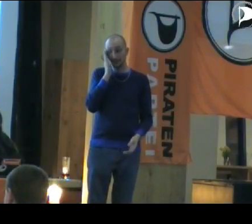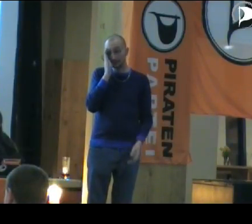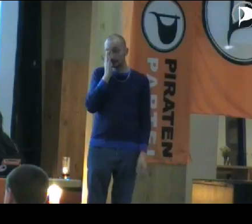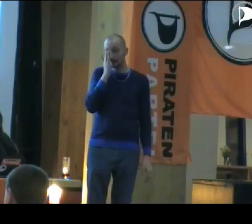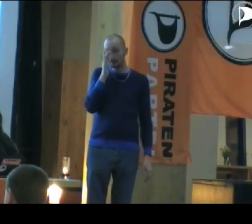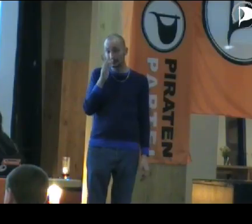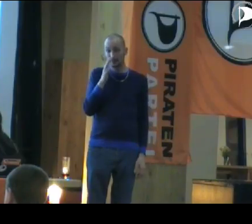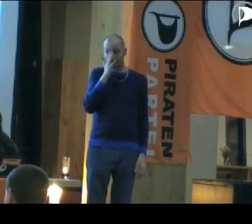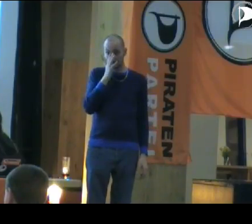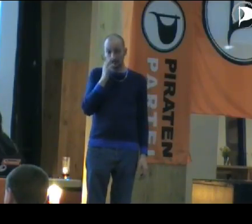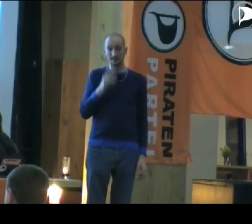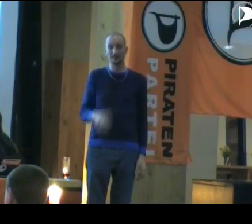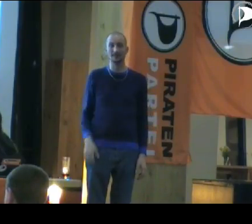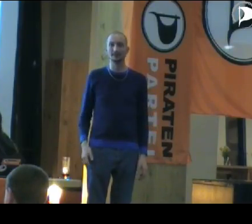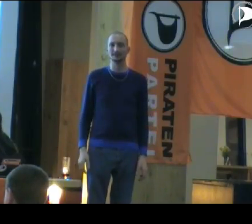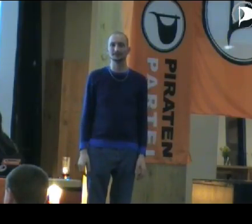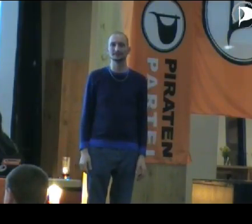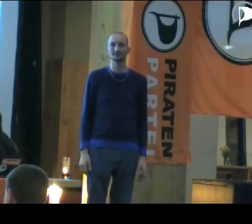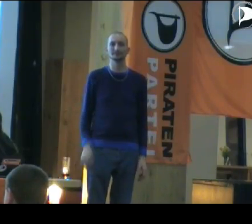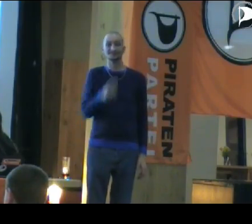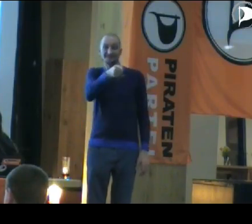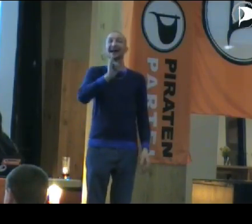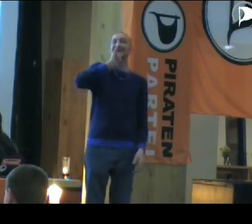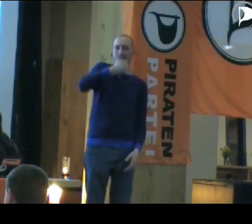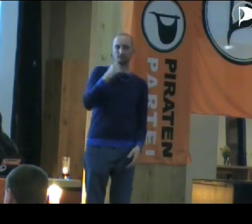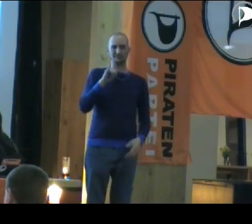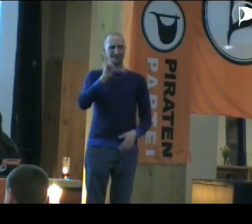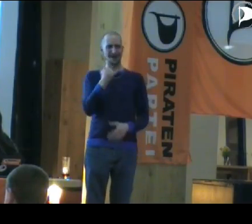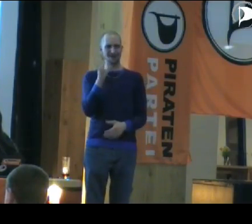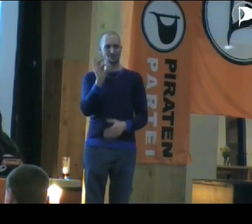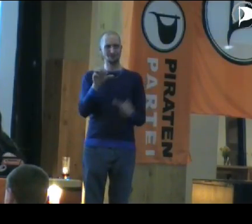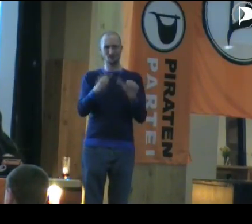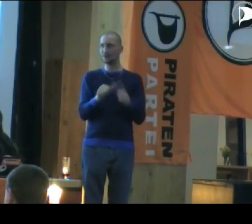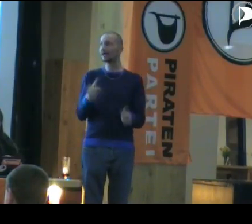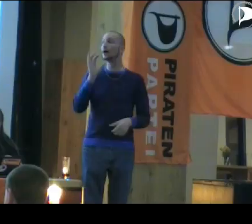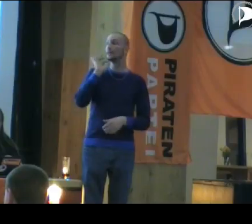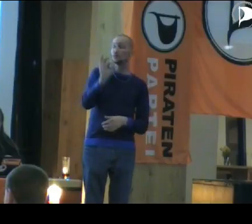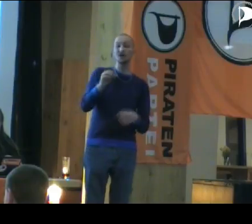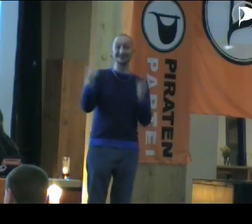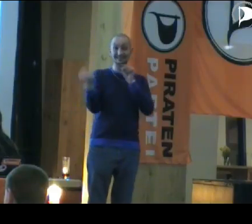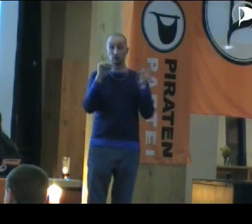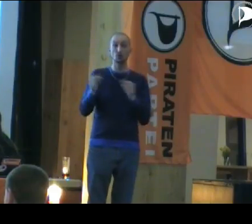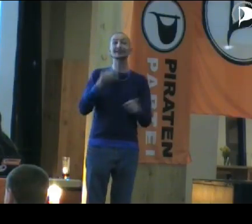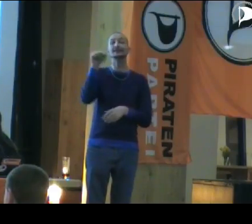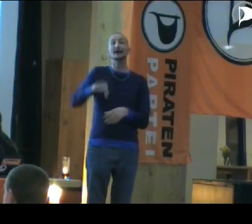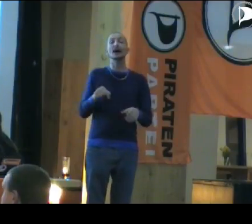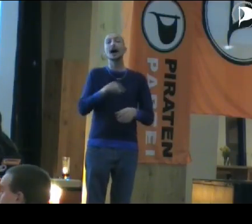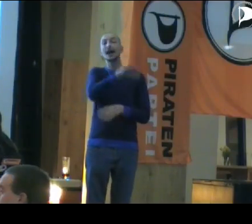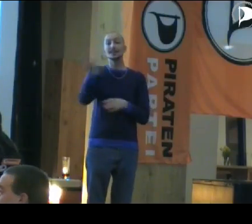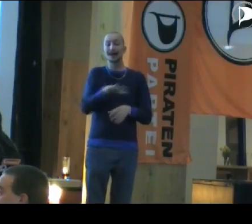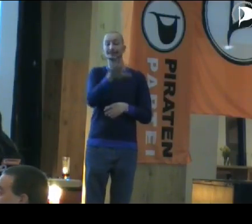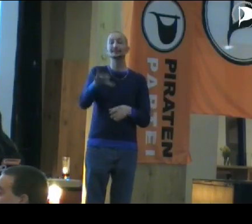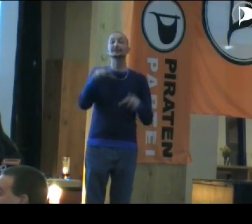da ist eine gute frage welche mehrwerte für werden für die diskussion zum thema landesgeschäftsstelle